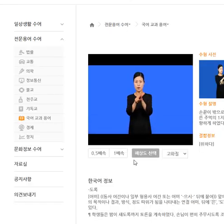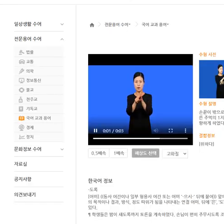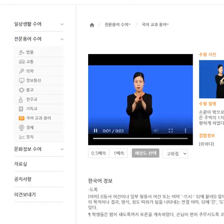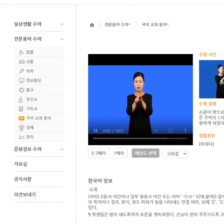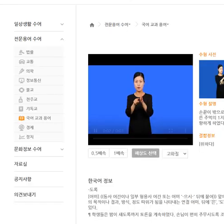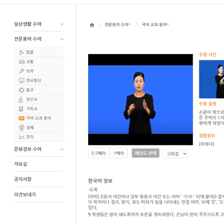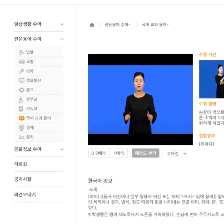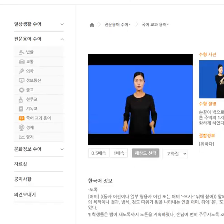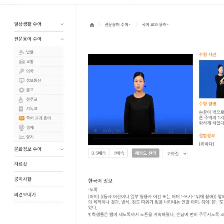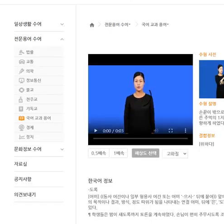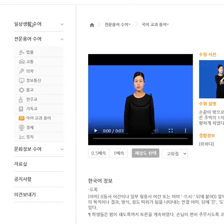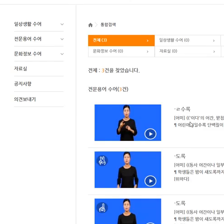아 이건 위에서고.